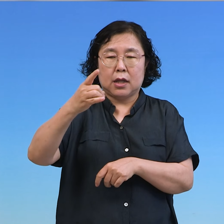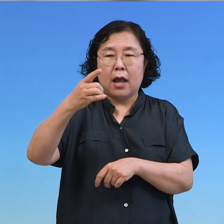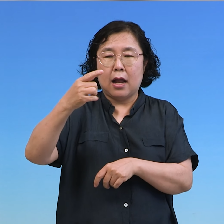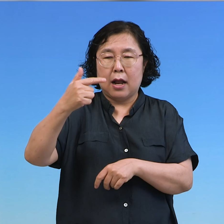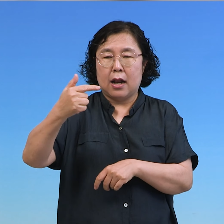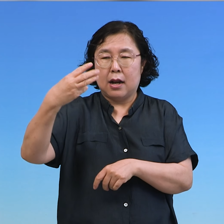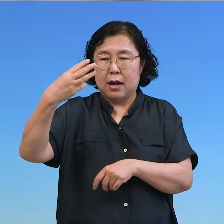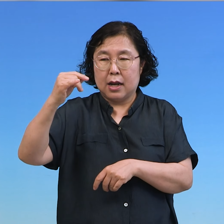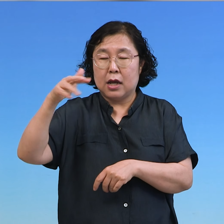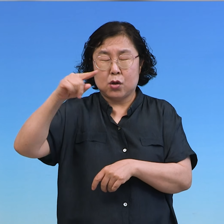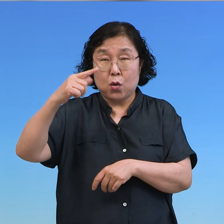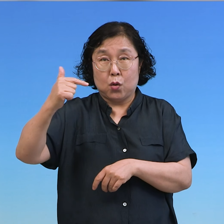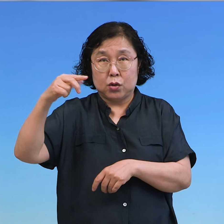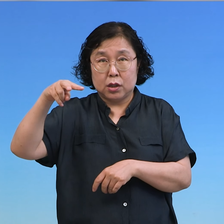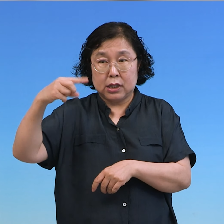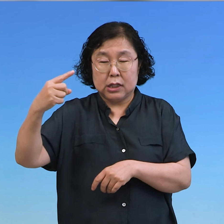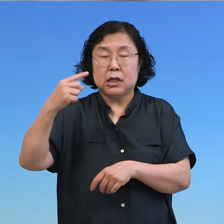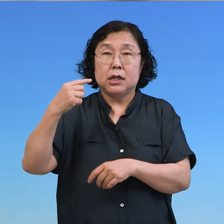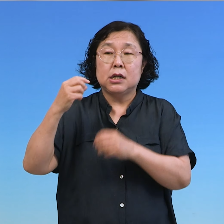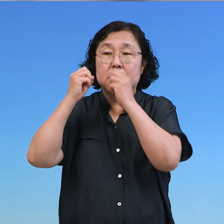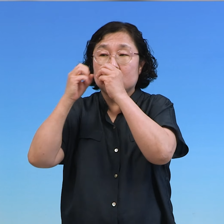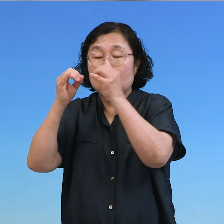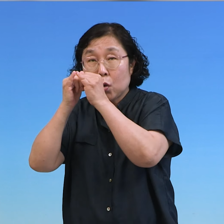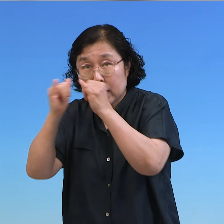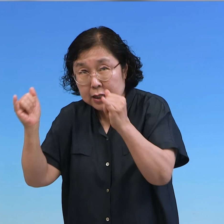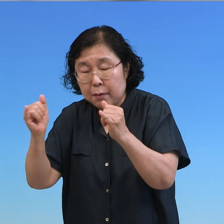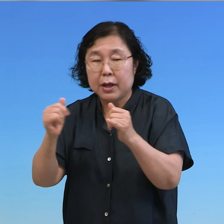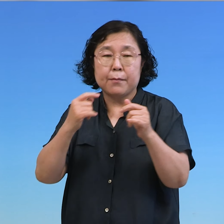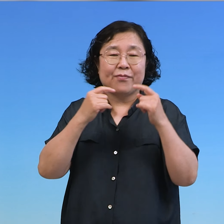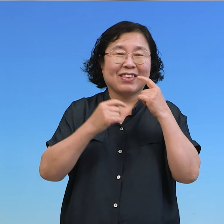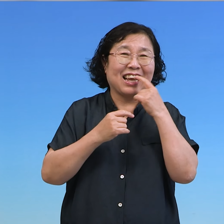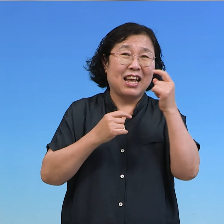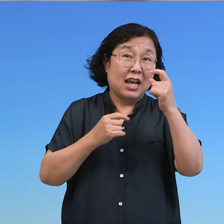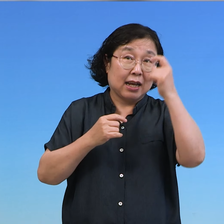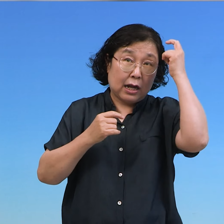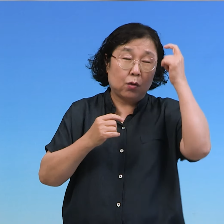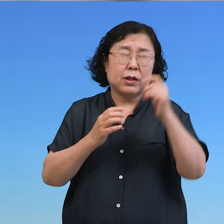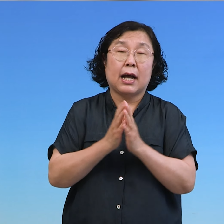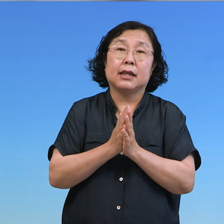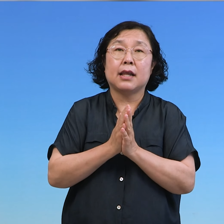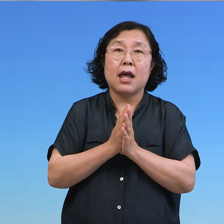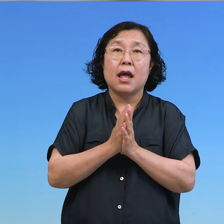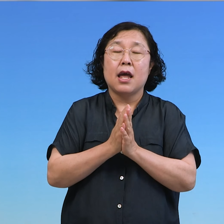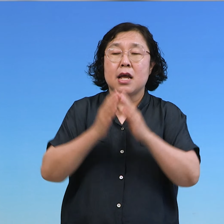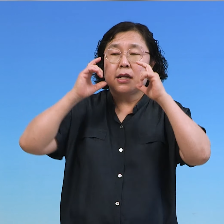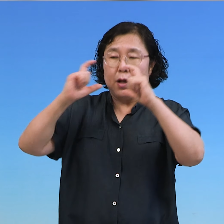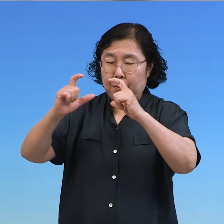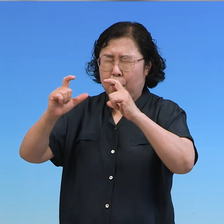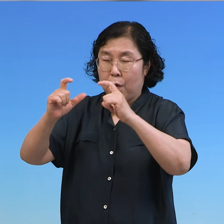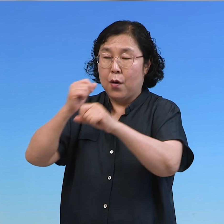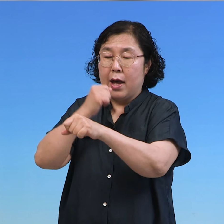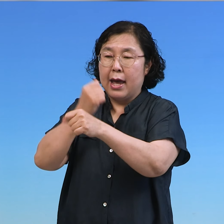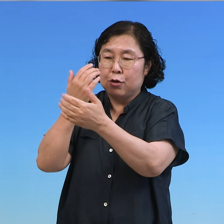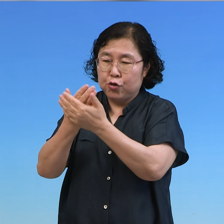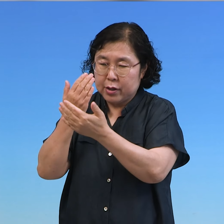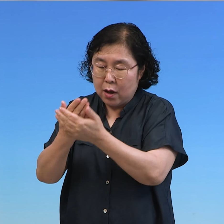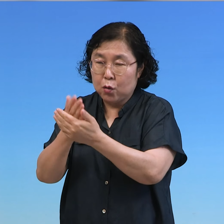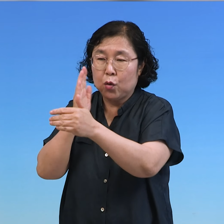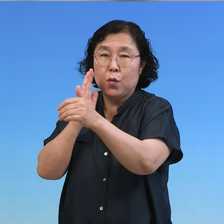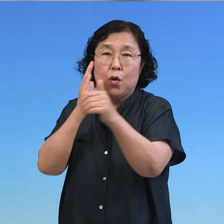안 된다고 그래서 간호사 보고 스탠리 존스 일어나 그러시오 나 볼 때마다 이렇게 얘기해 달라고 부탁하는 그